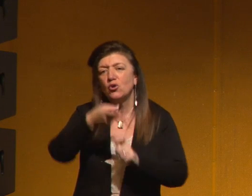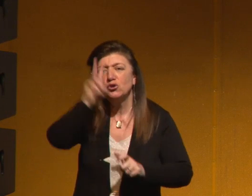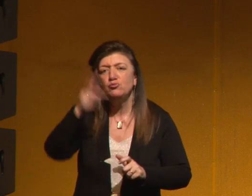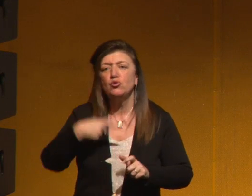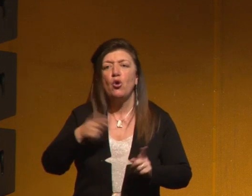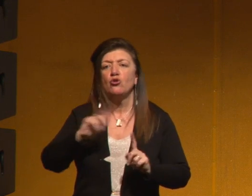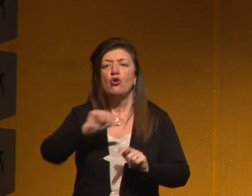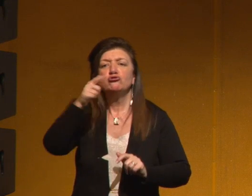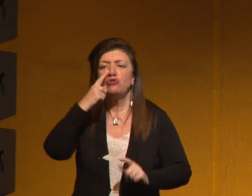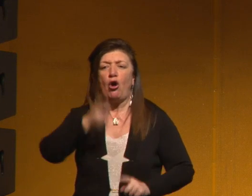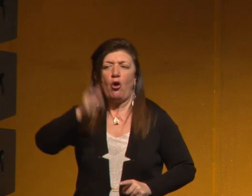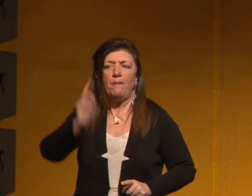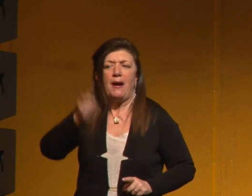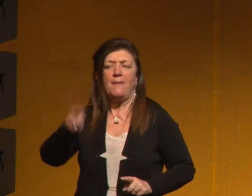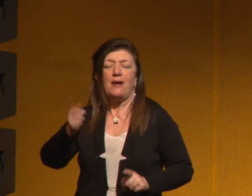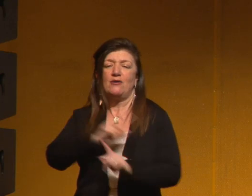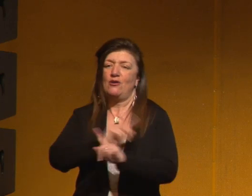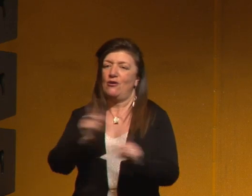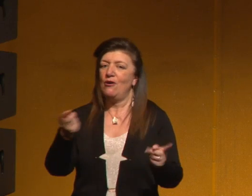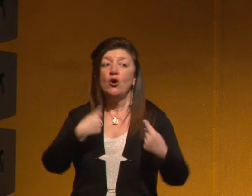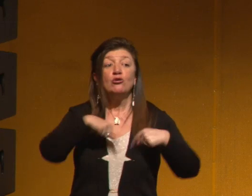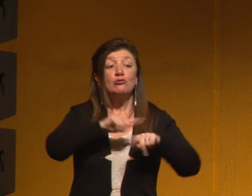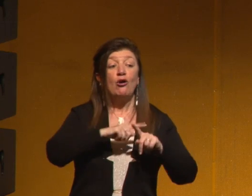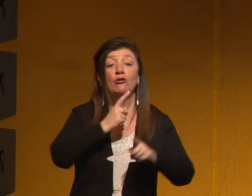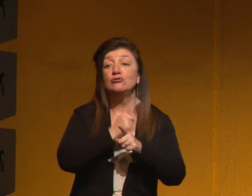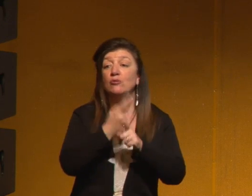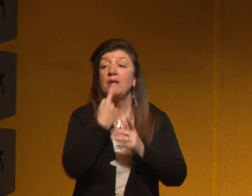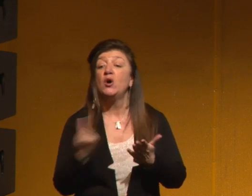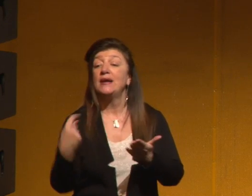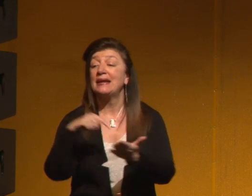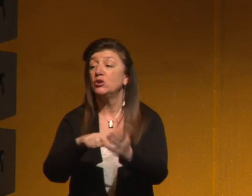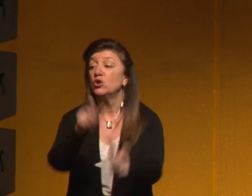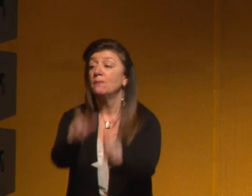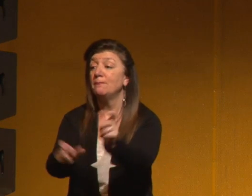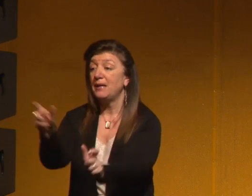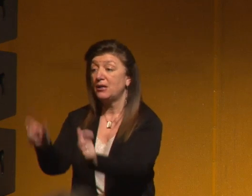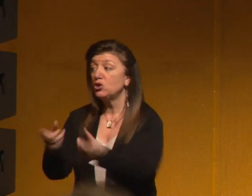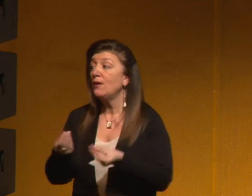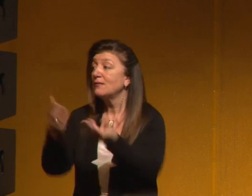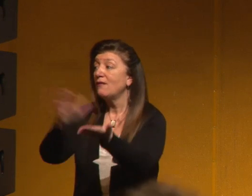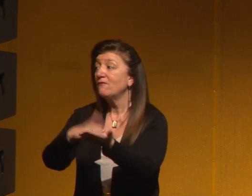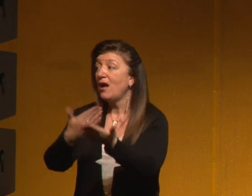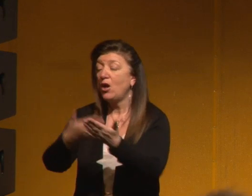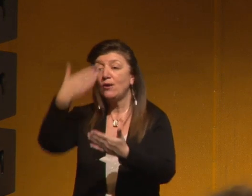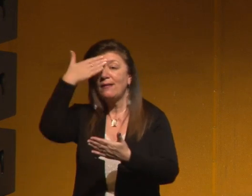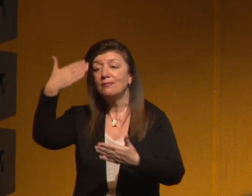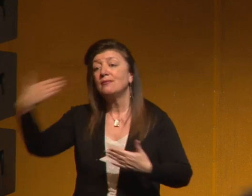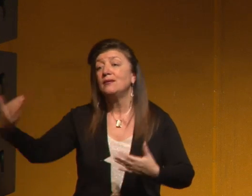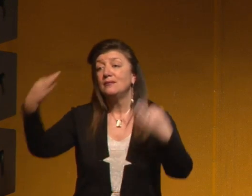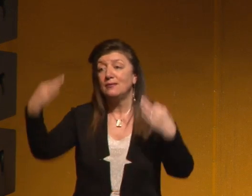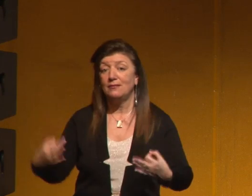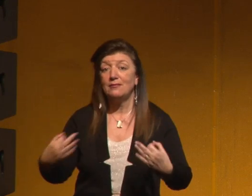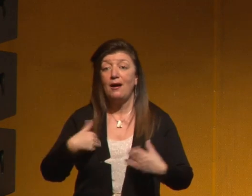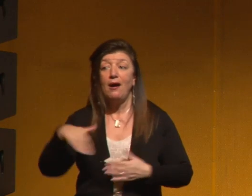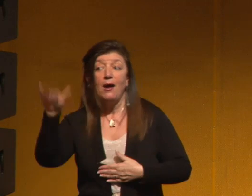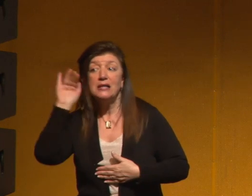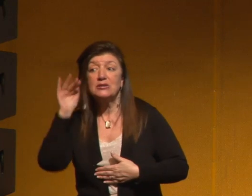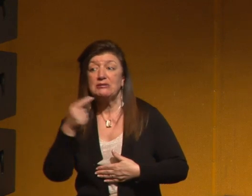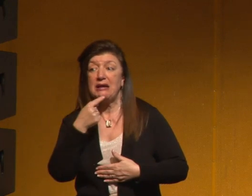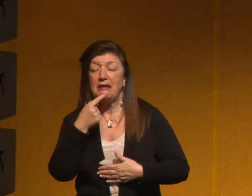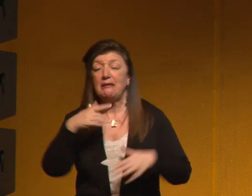dobbiamo tornare tra le persone dare valore alla loro dignità ascoltare gli ultimi gli ultimi solo